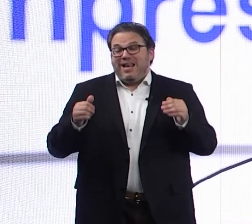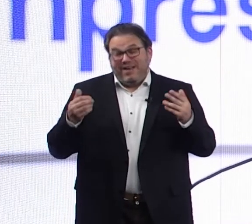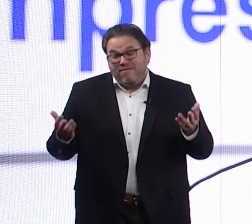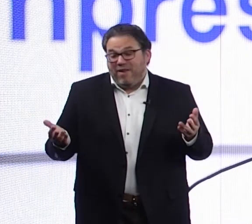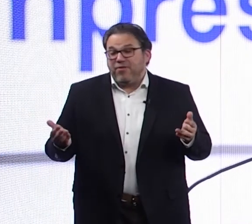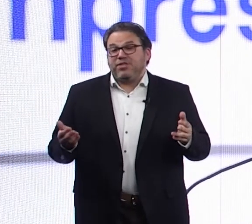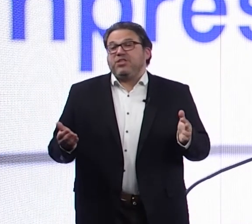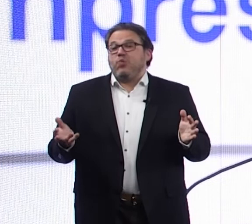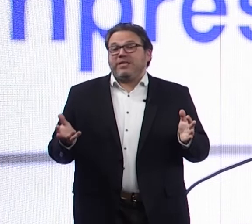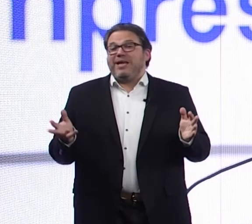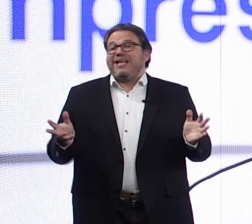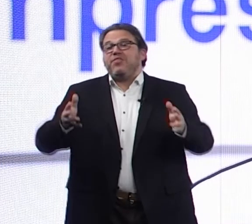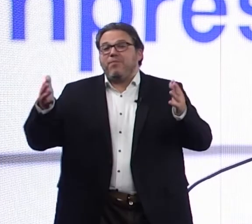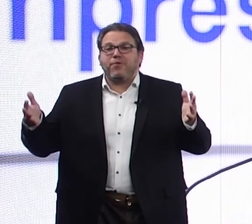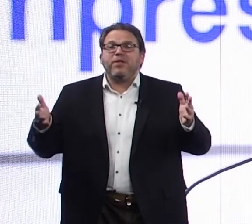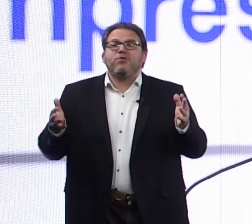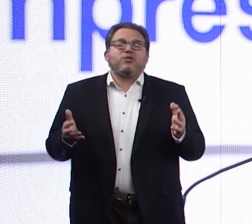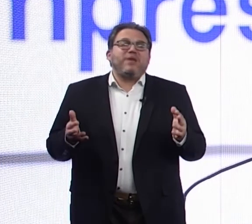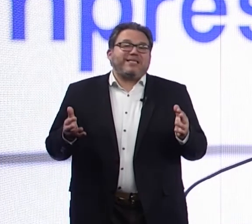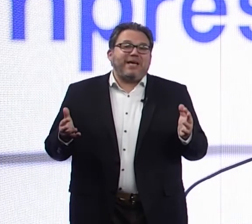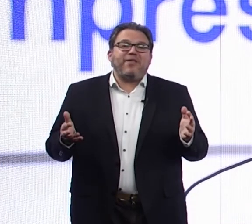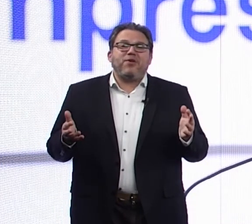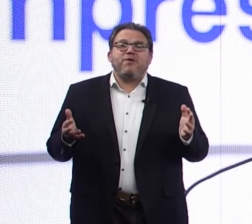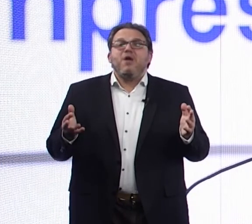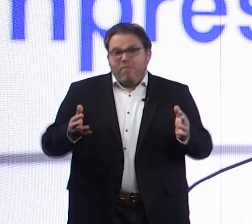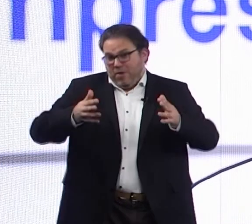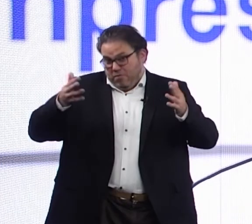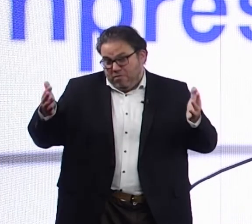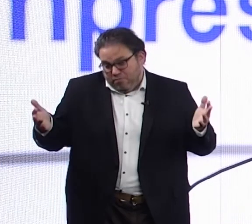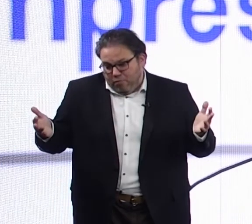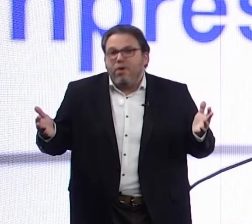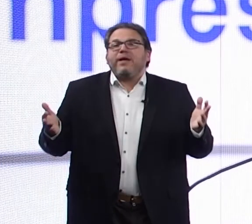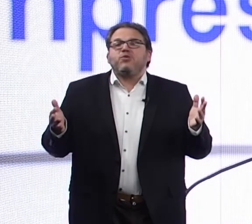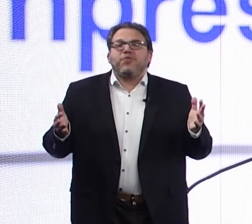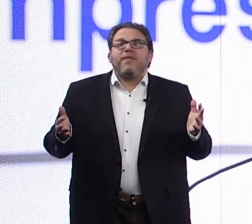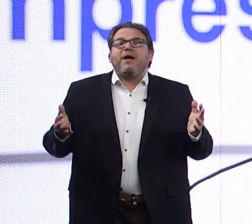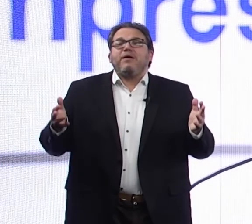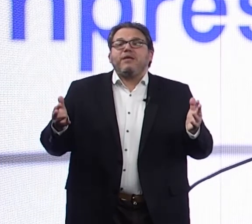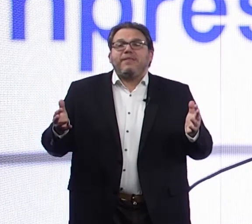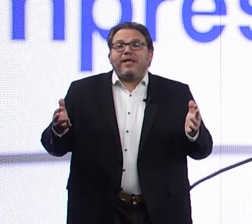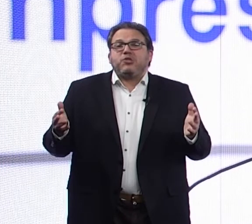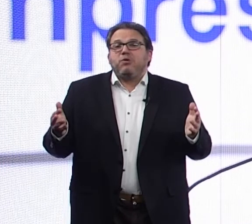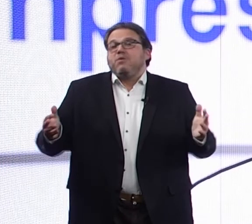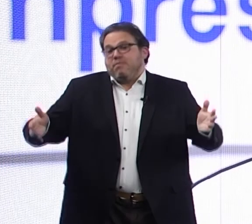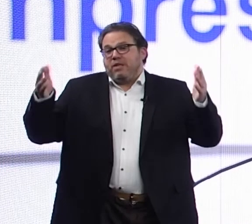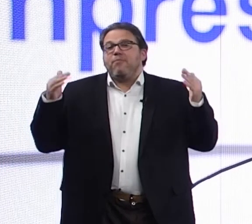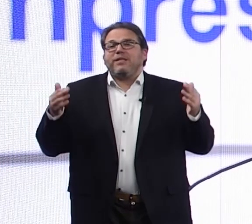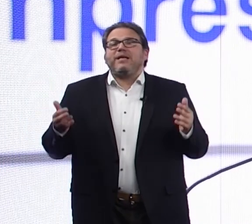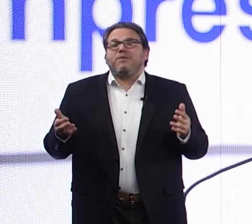inflación se sitúa en el 15 por ciento que es una exageración pero puede que suceda de hecho tiempo atrás en muchos